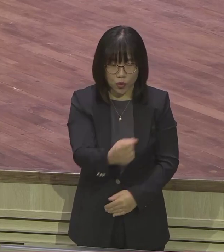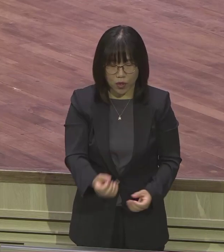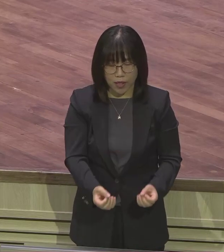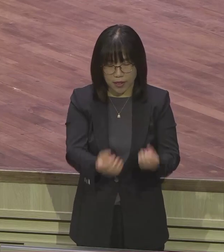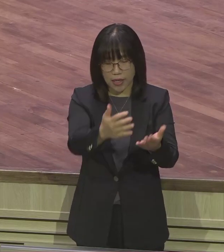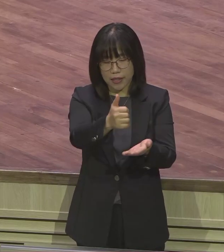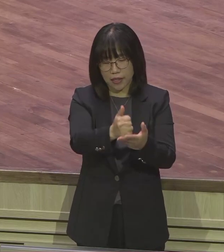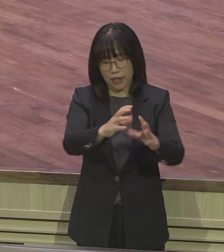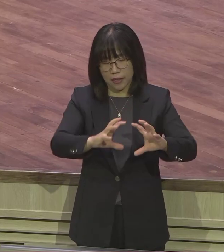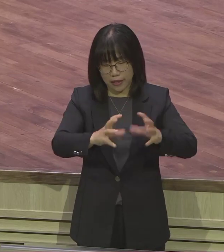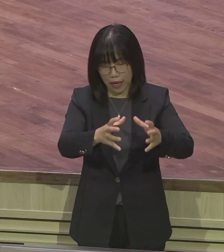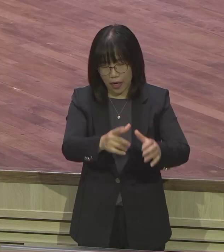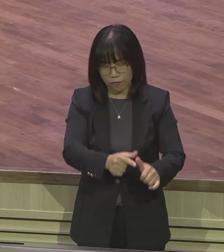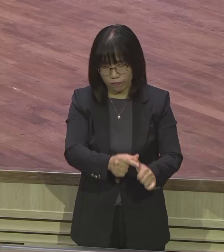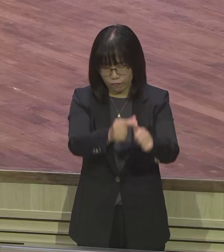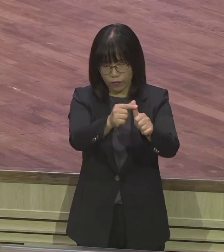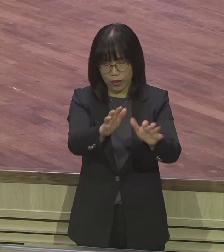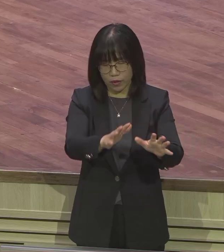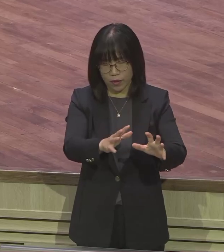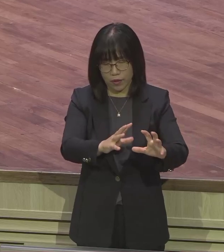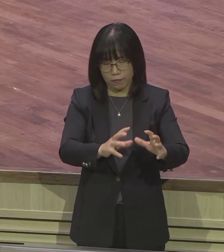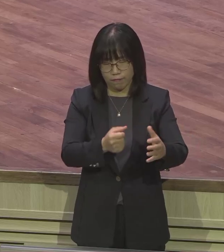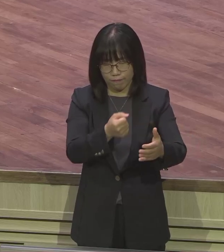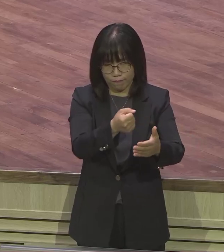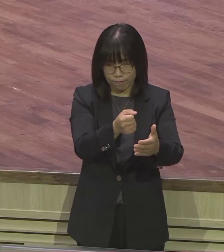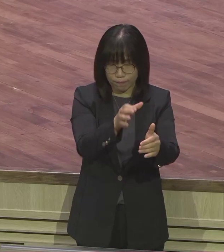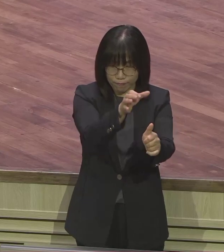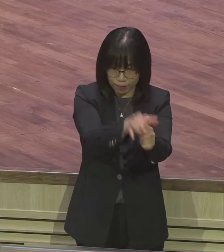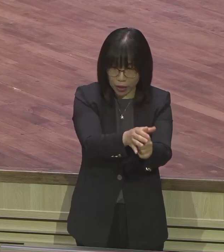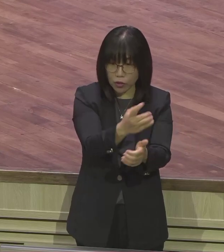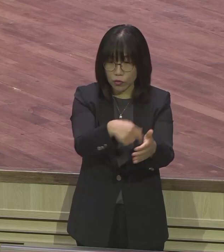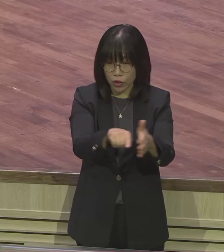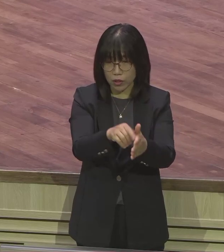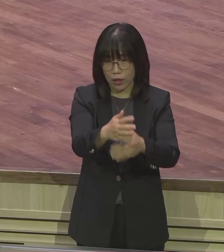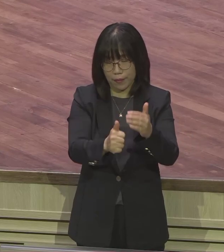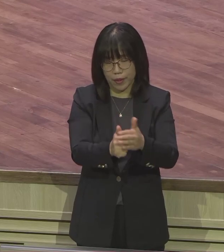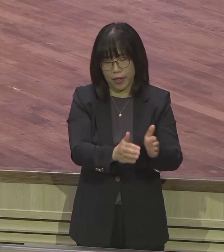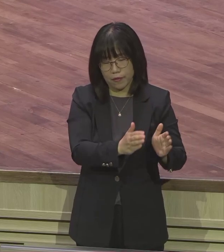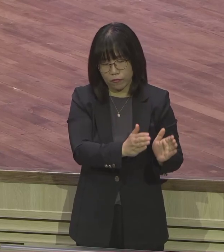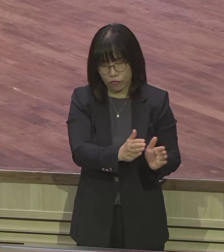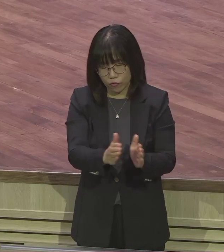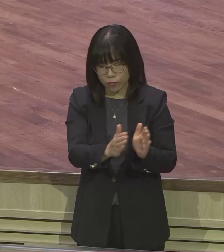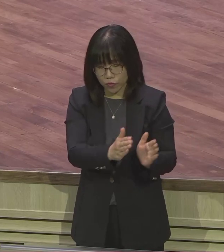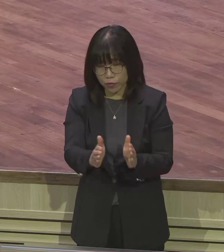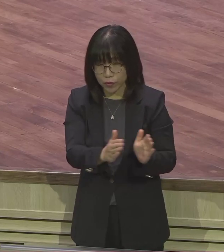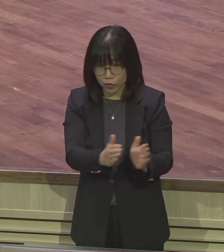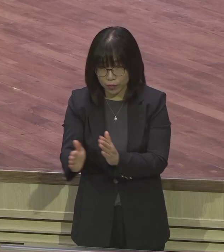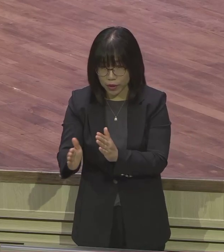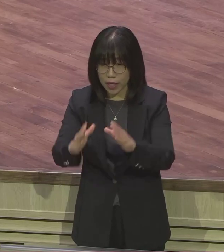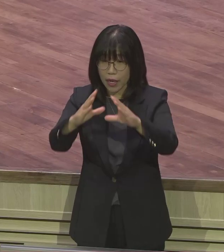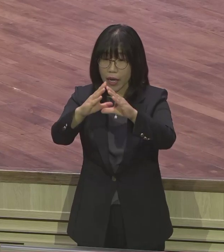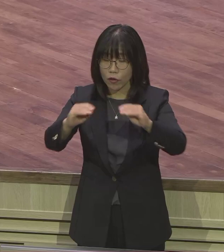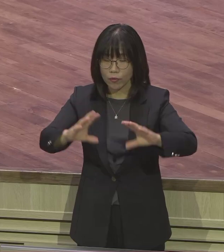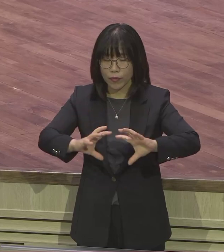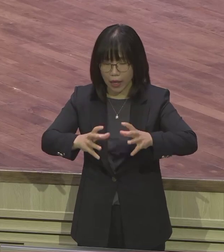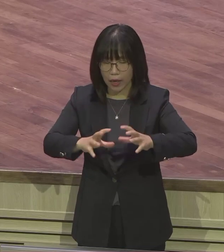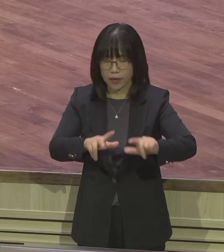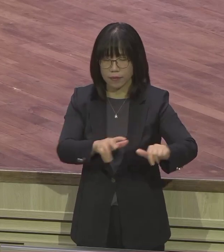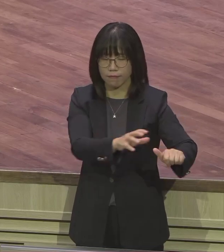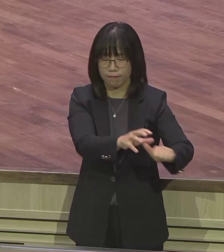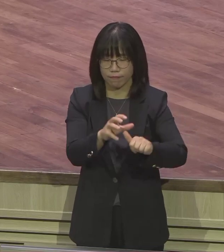설 수 있도록 규모를 갖추는 과정 속에 지금 애굽이라고 하는 나라를 하나님이 사용하고 있단 말이에요.